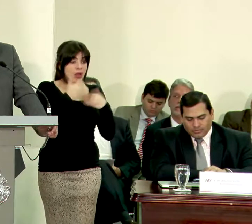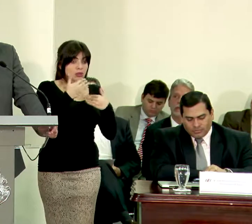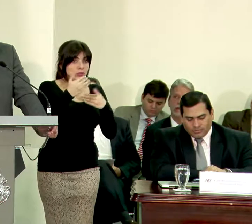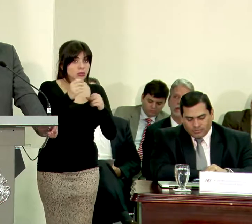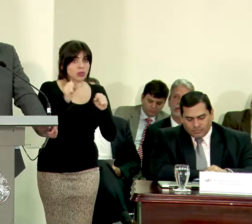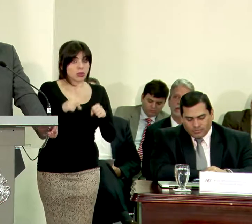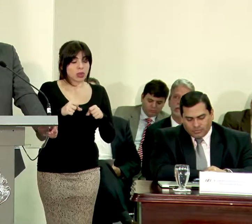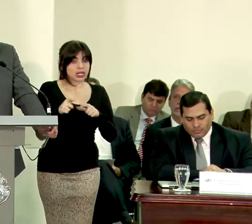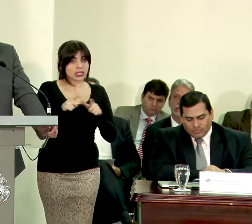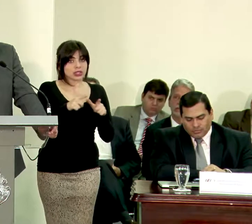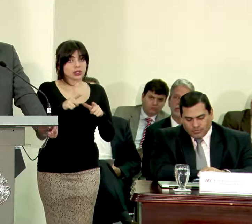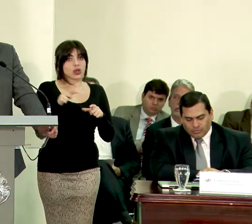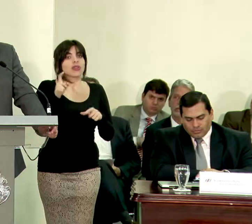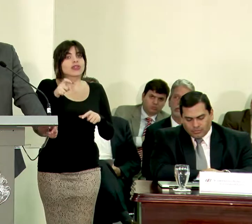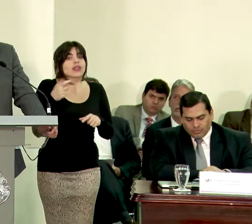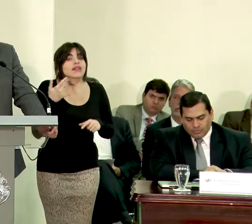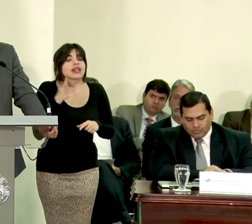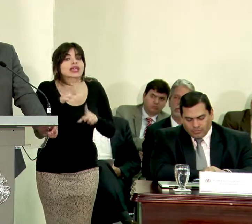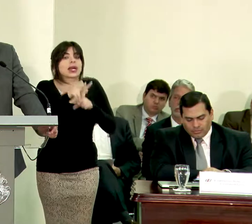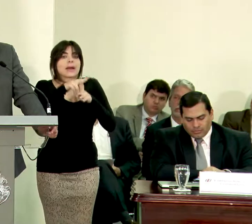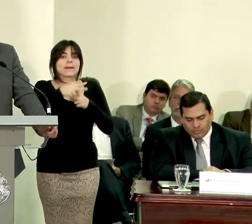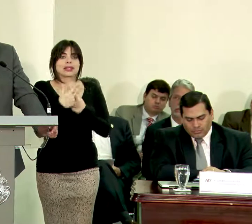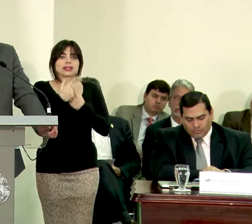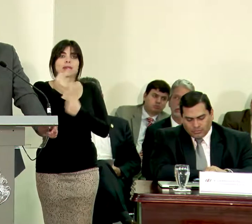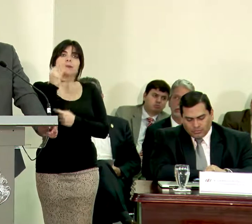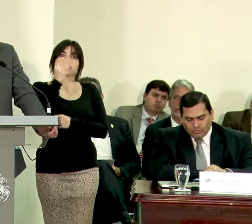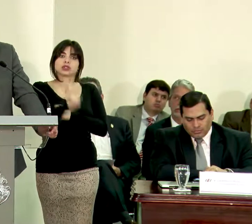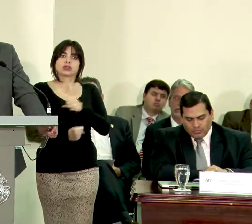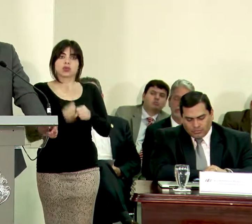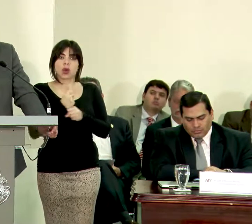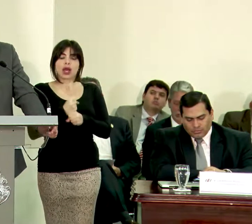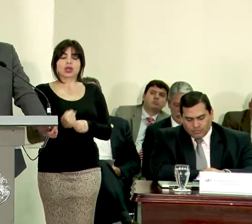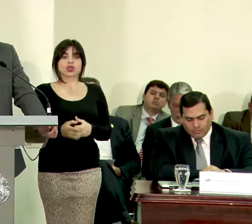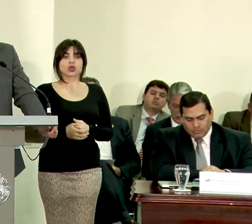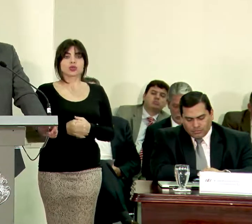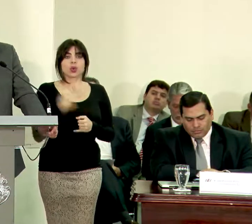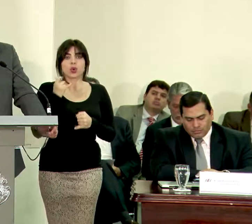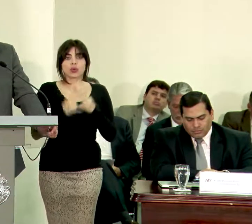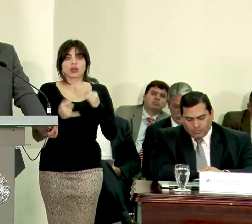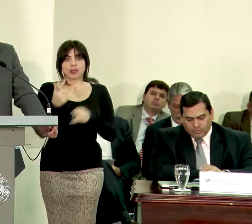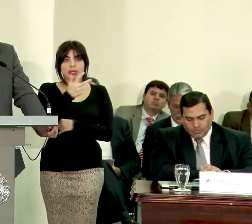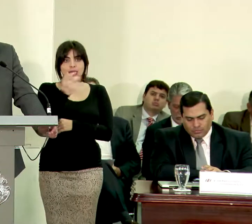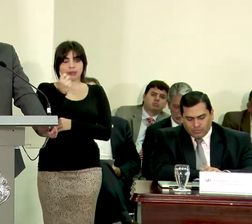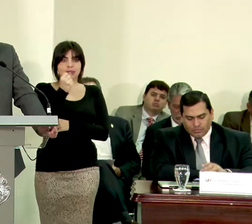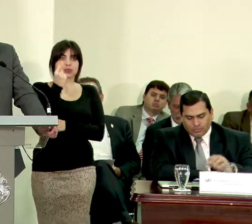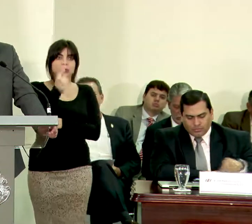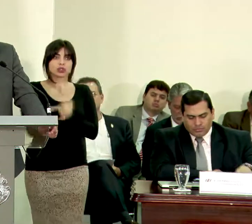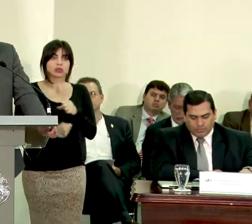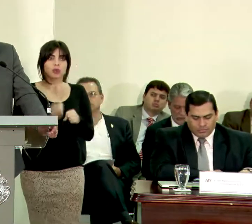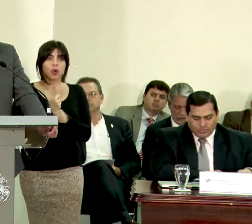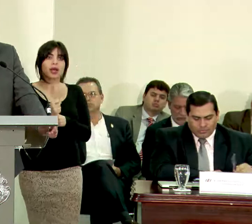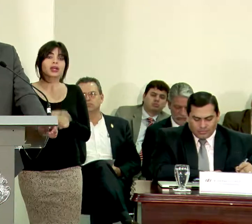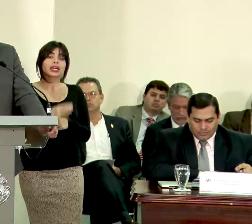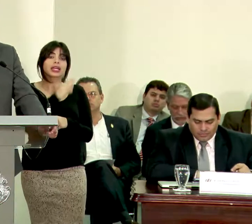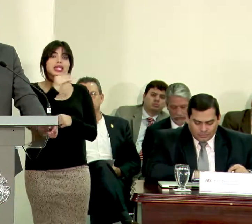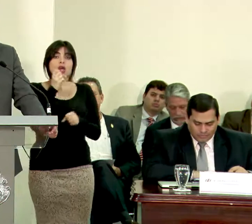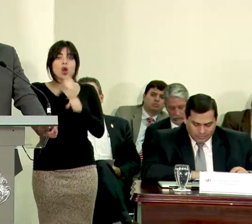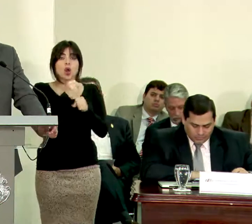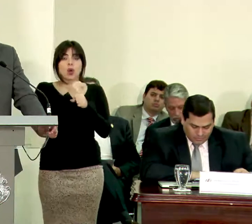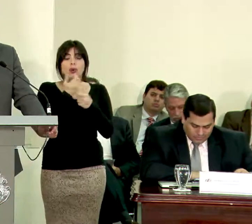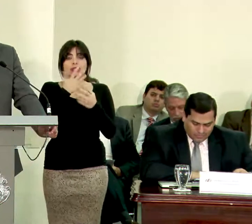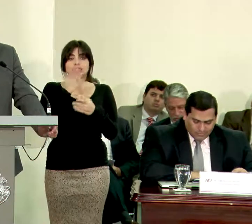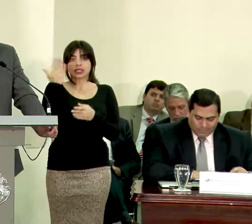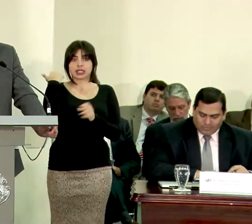debería estar iniciando el próximo año, en el último trimestre del próximo año. Y obras que ya se